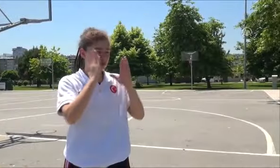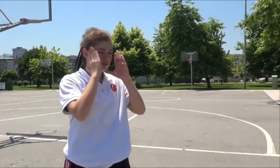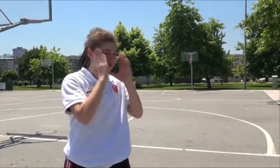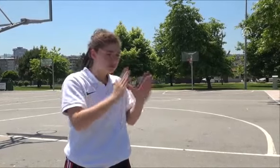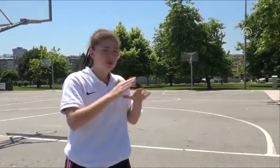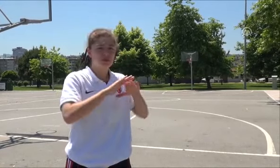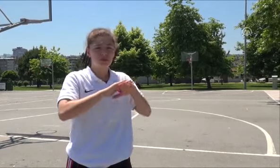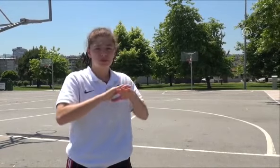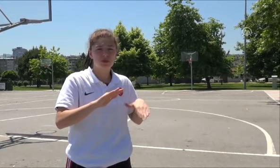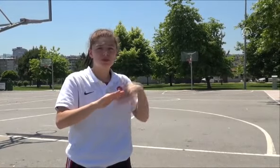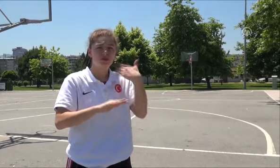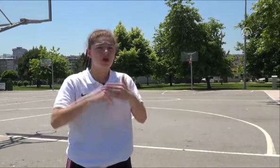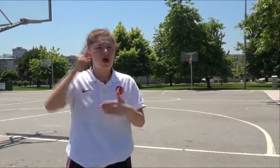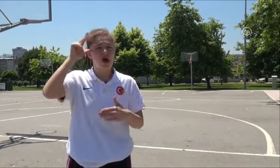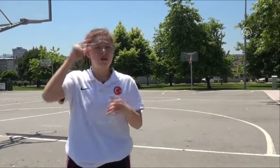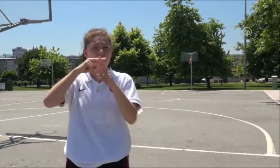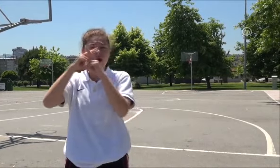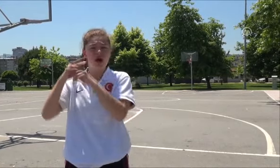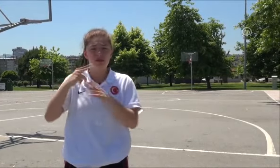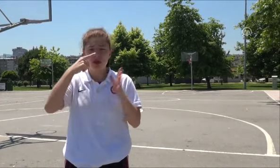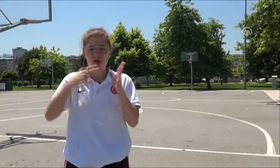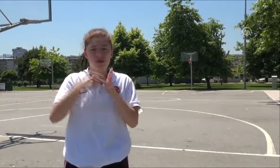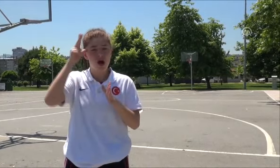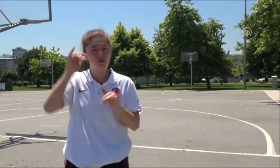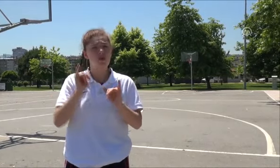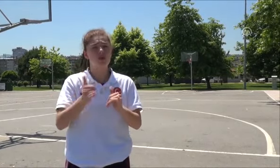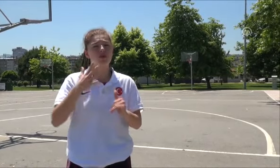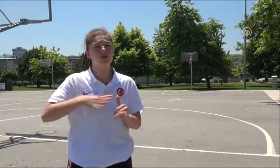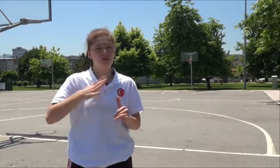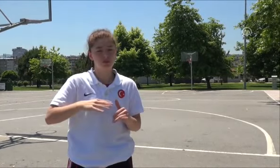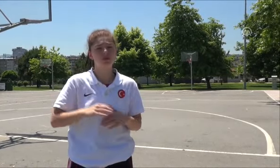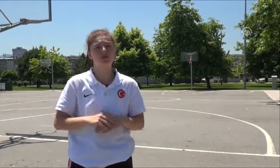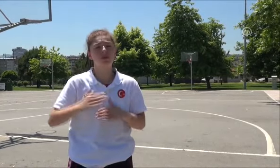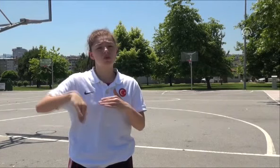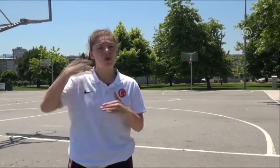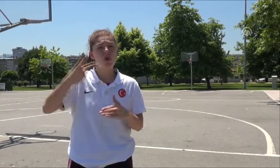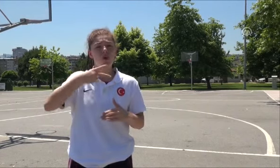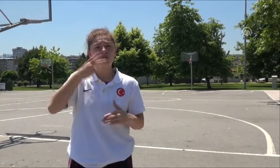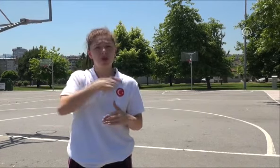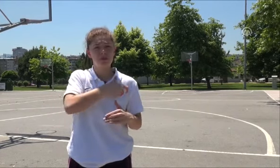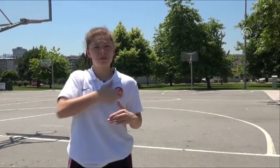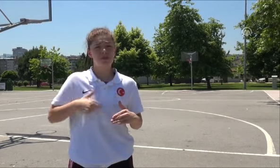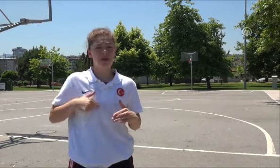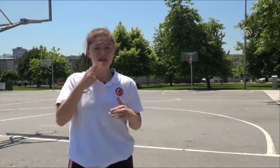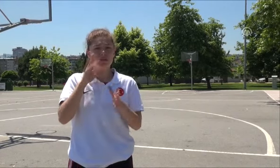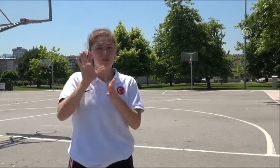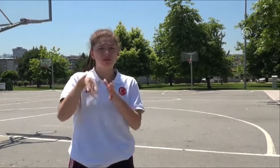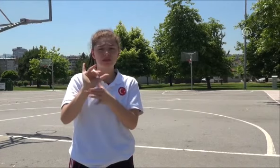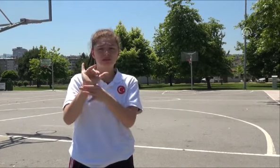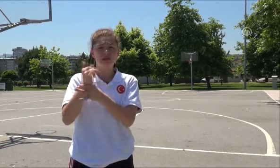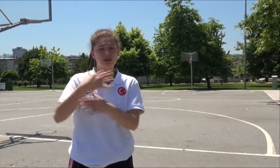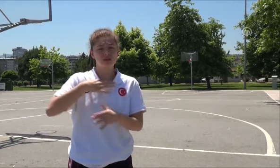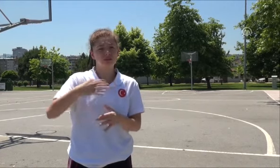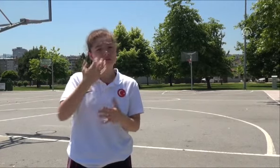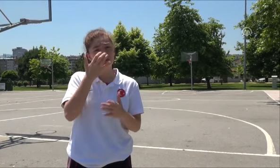Şu anda olimpiyatlara odaklandım. Olimpiyatlar bittikten sonra hayalim, hedefim Amerika'da oynamak ve kadın basketbol